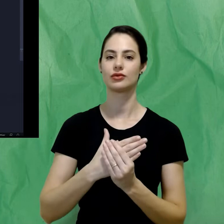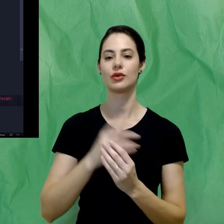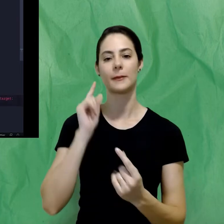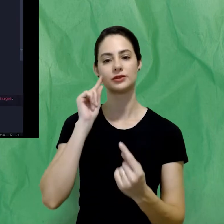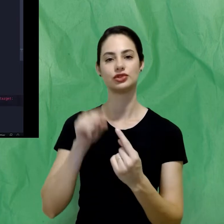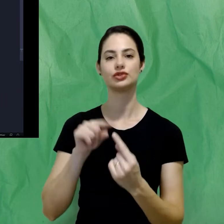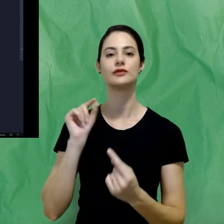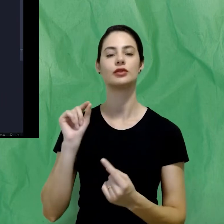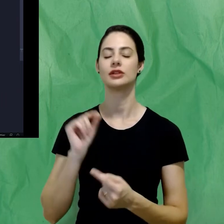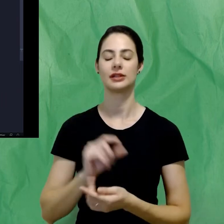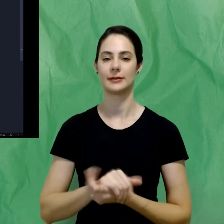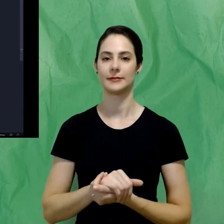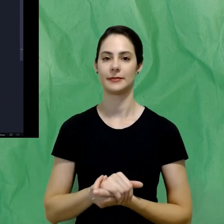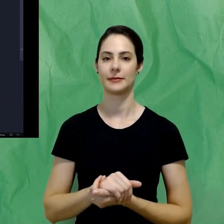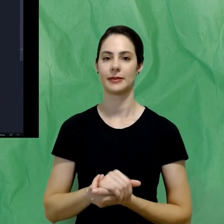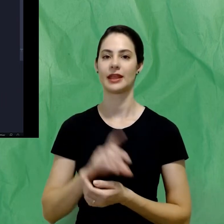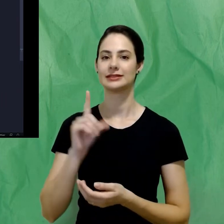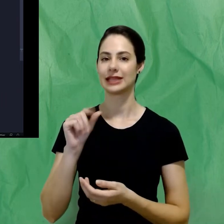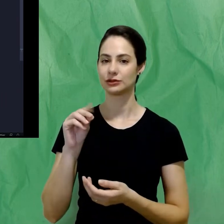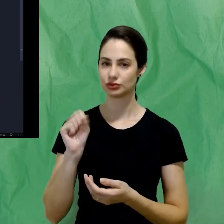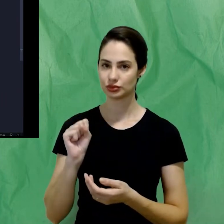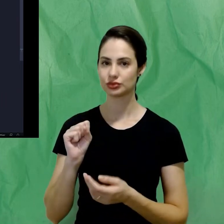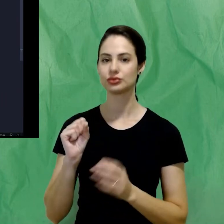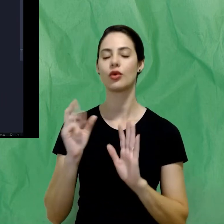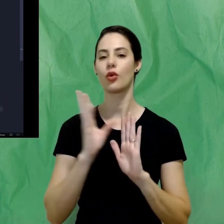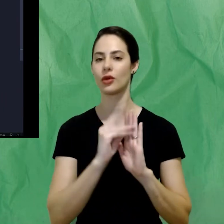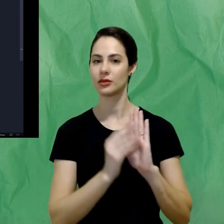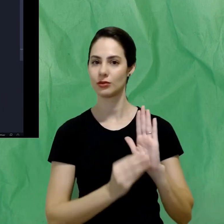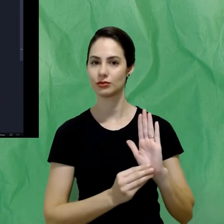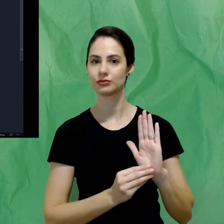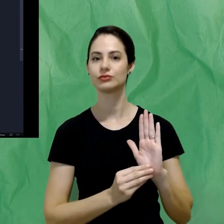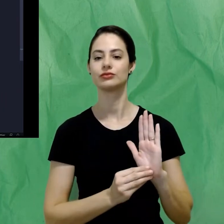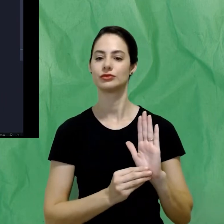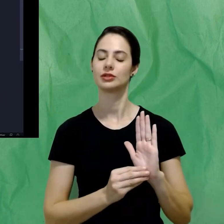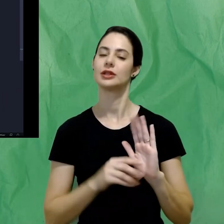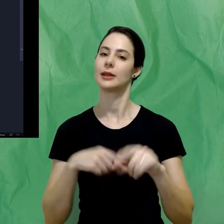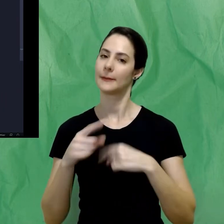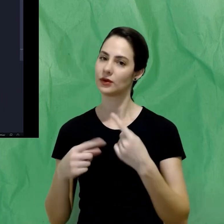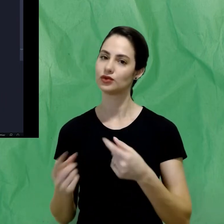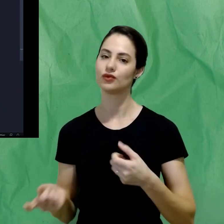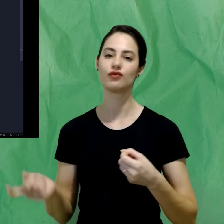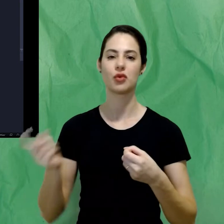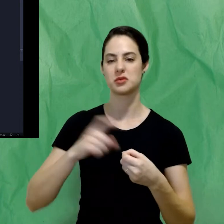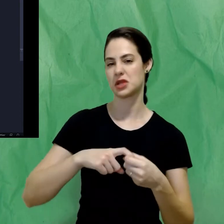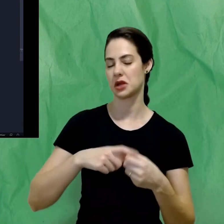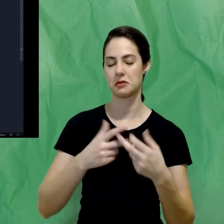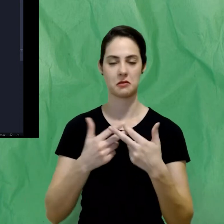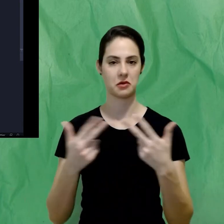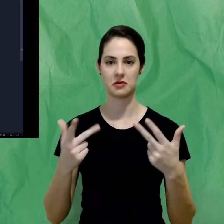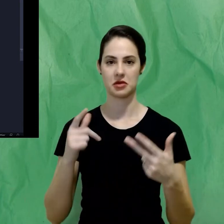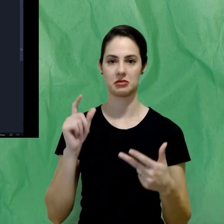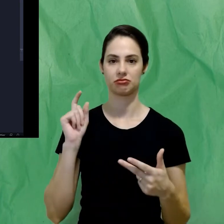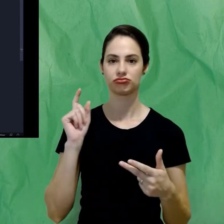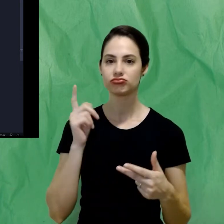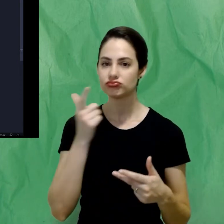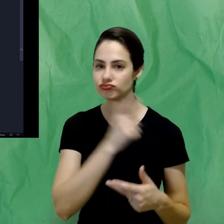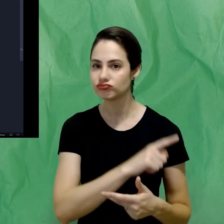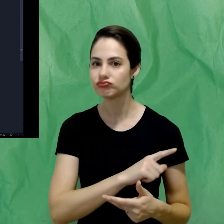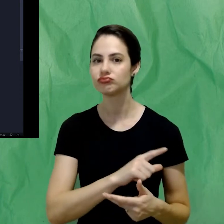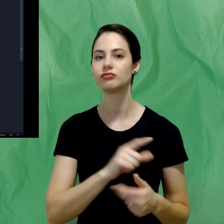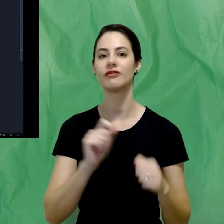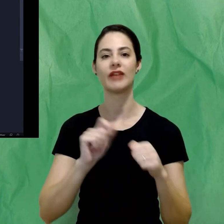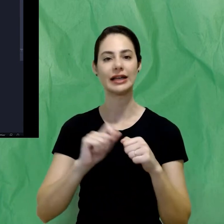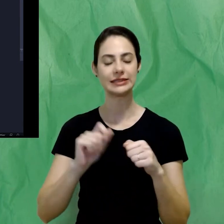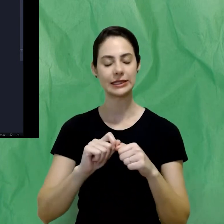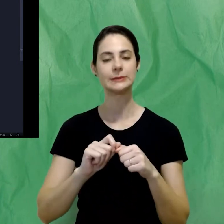é pegar esses dados e o conteúdo deles, e assim que ele retornar alguma coisa, ou seja, assim que ele der um resultado sobre o que